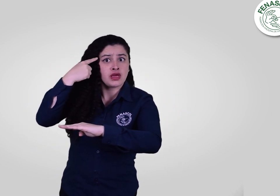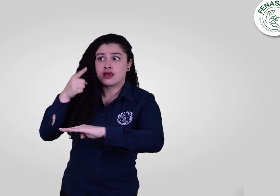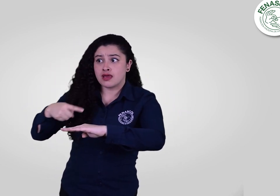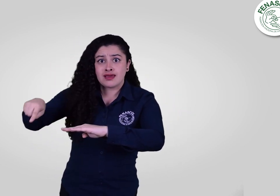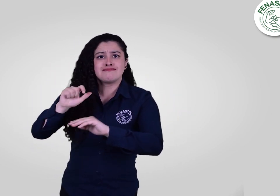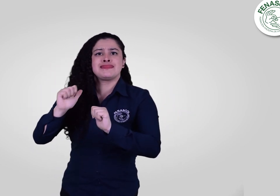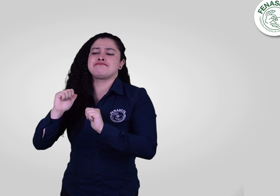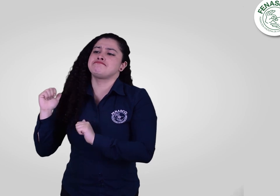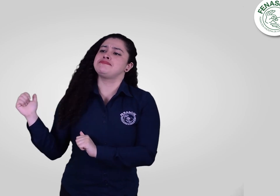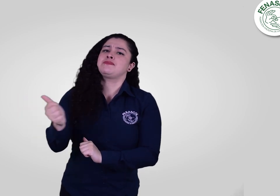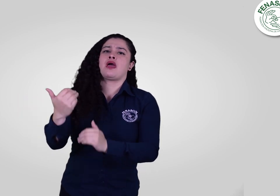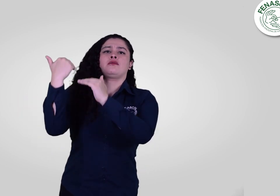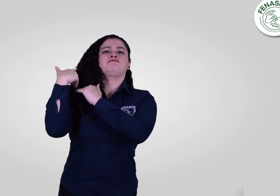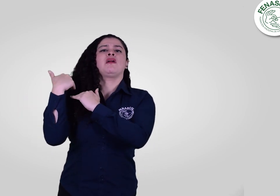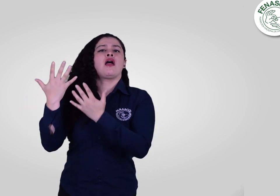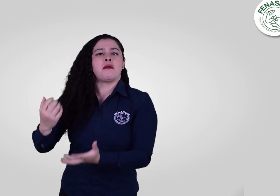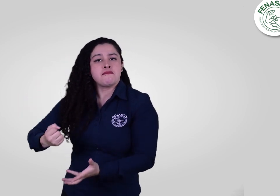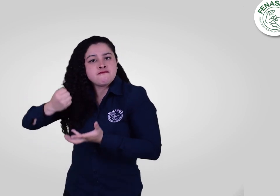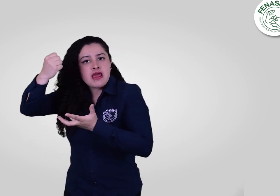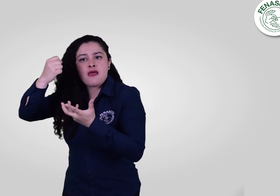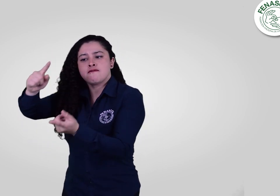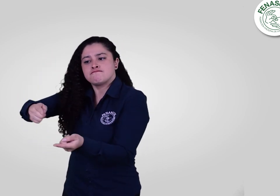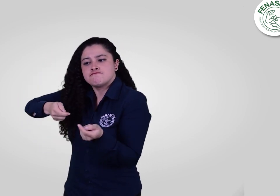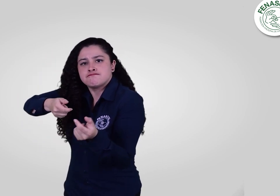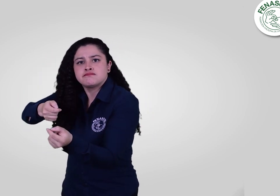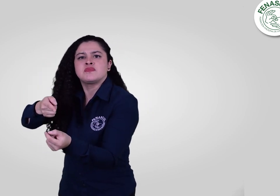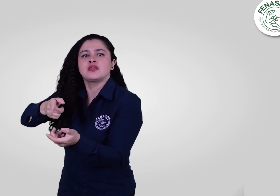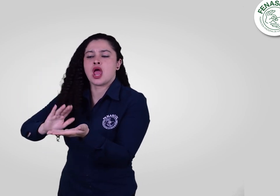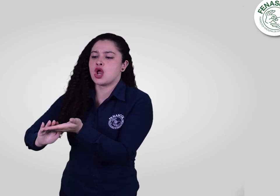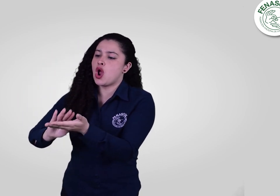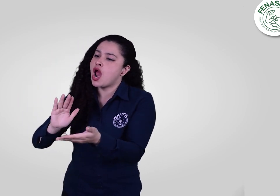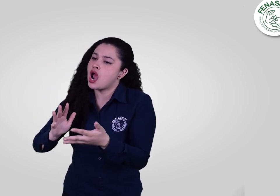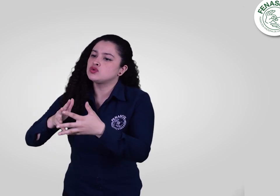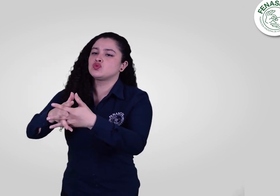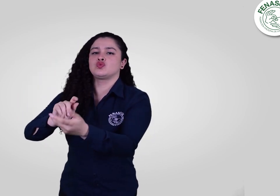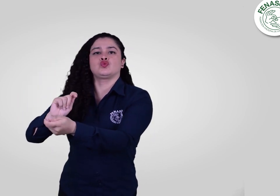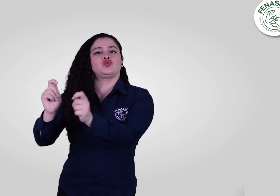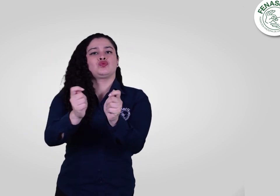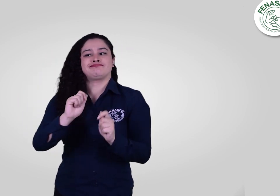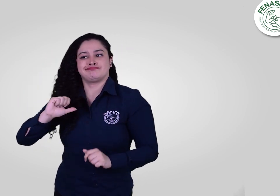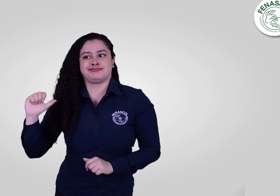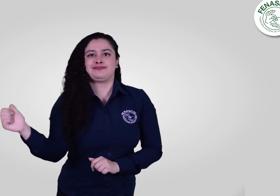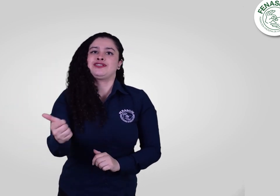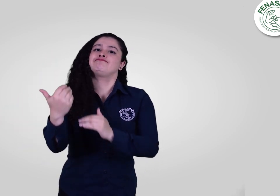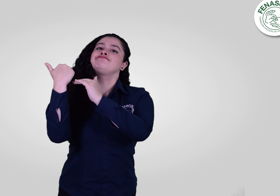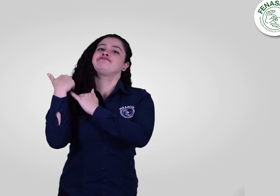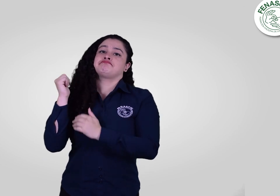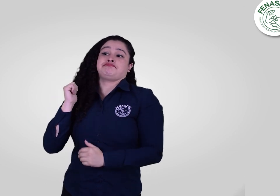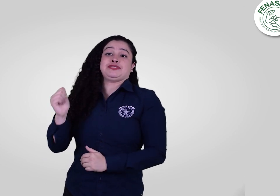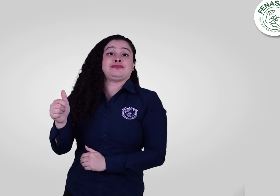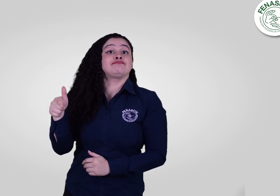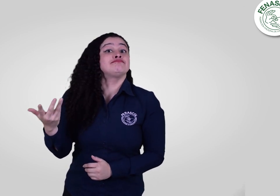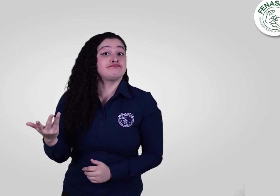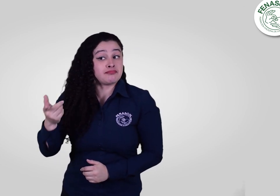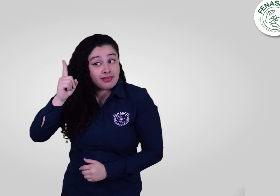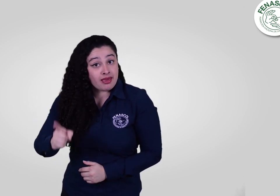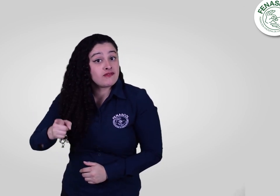que a su vez cada entidad es responsable de financiar y realizar sus propios ajustes razonables con base en las características